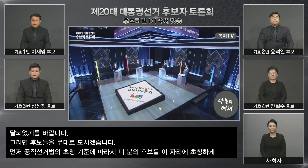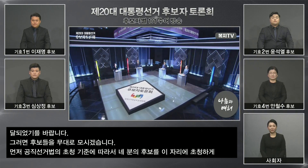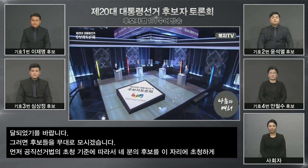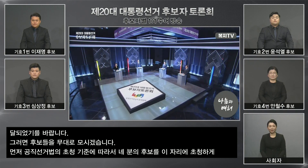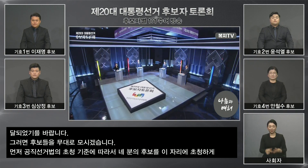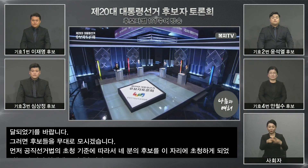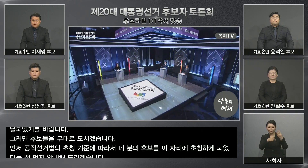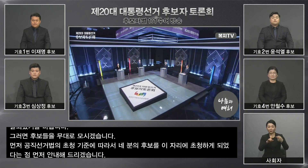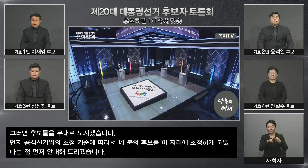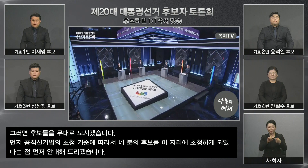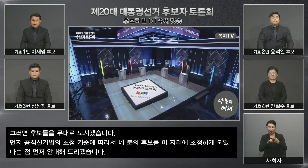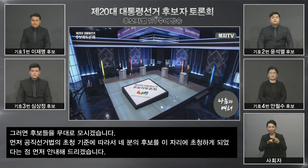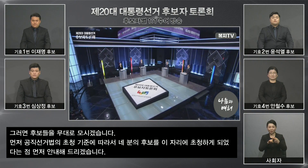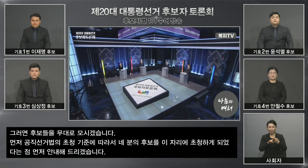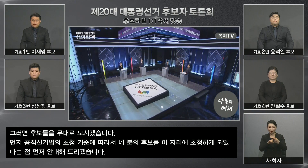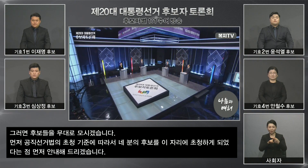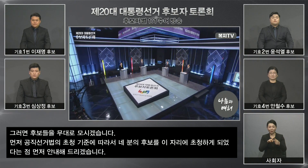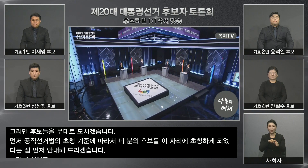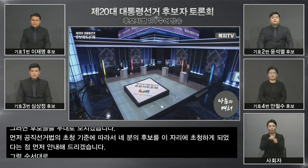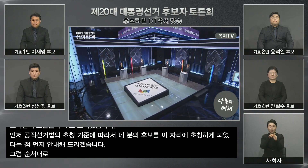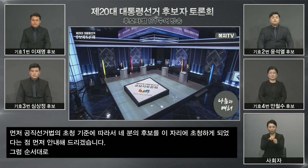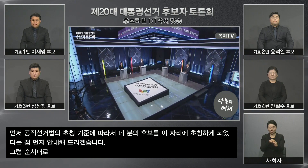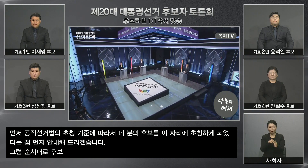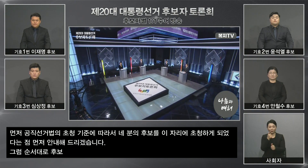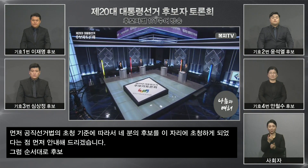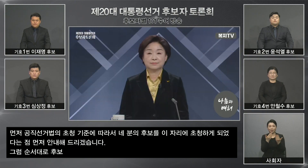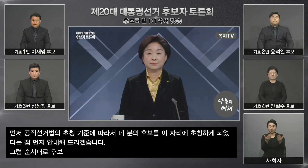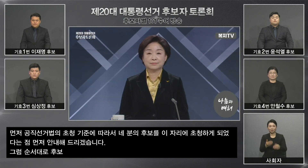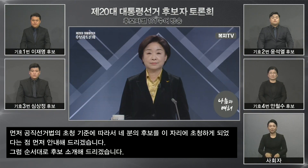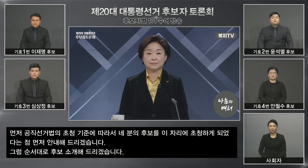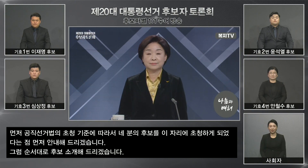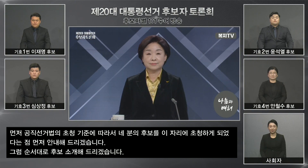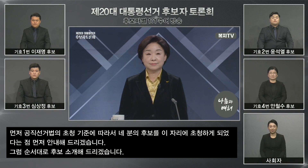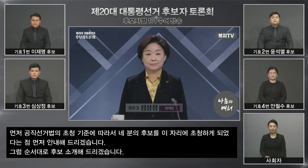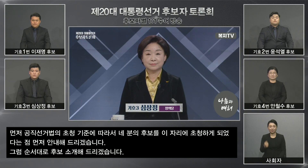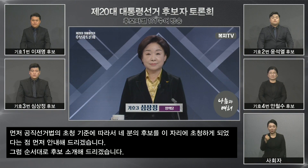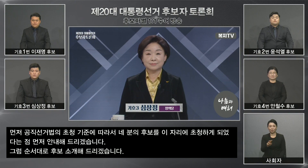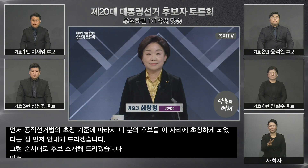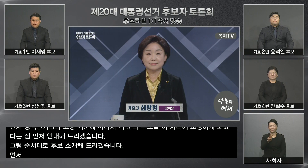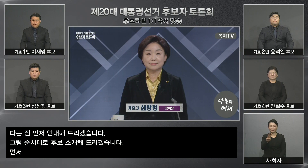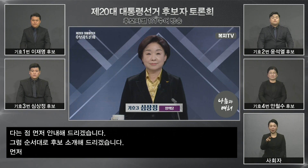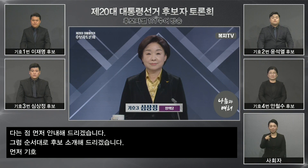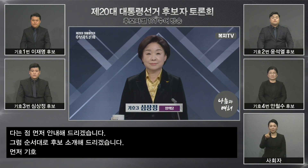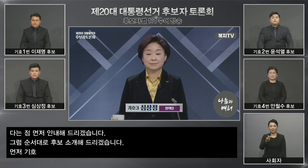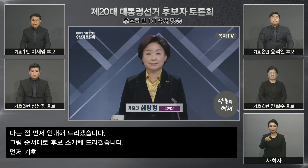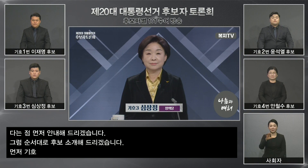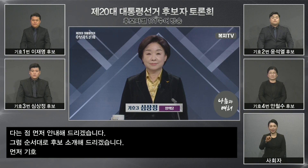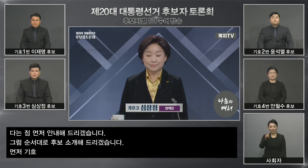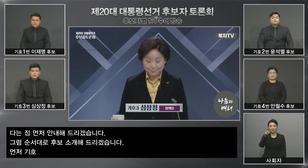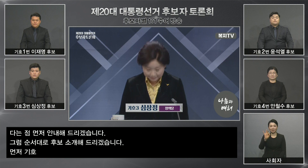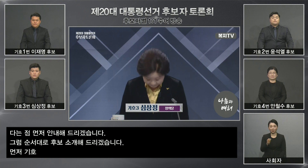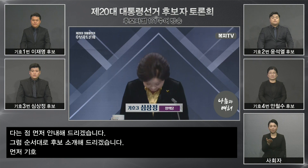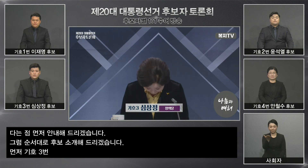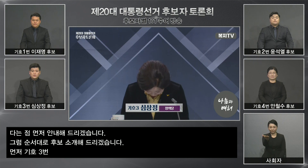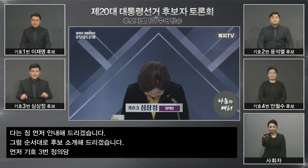순서대로 후보 소개해 드리겠습니다. 먼저 기호 3번 정의당 심상정 후보입니다.